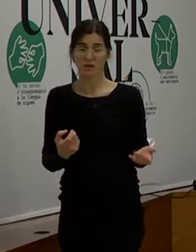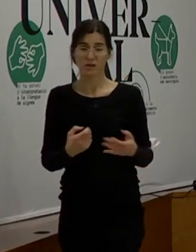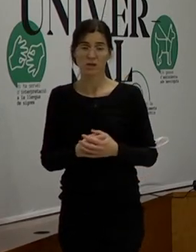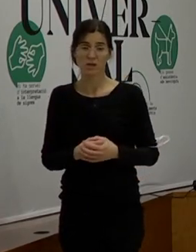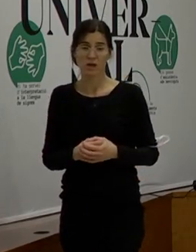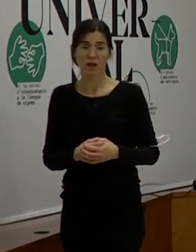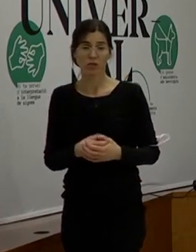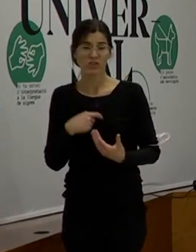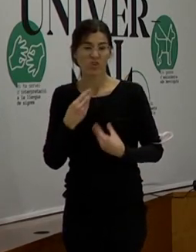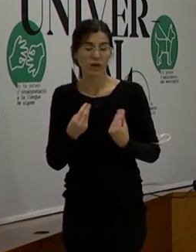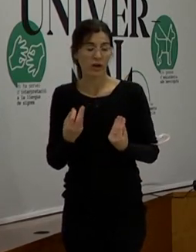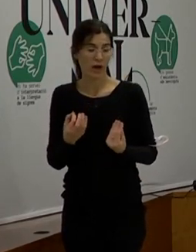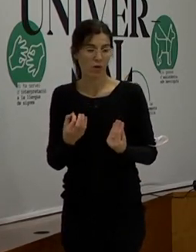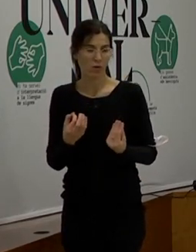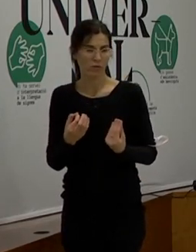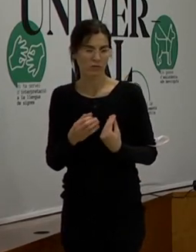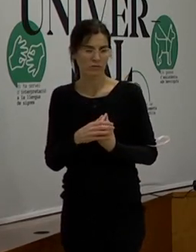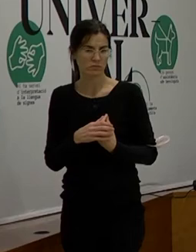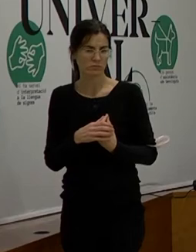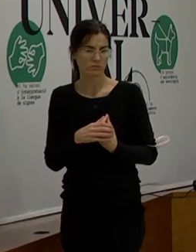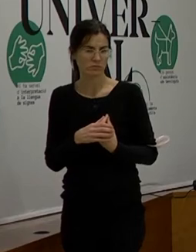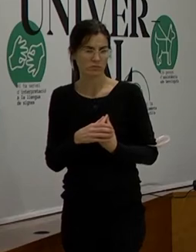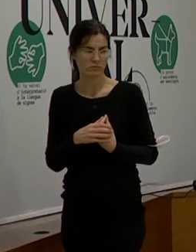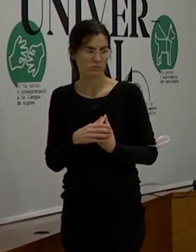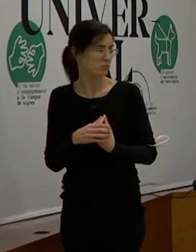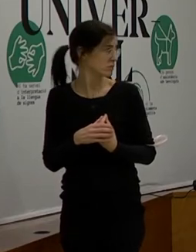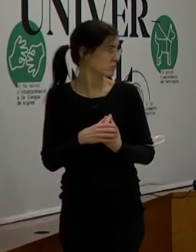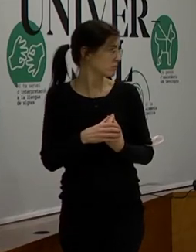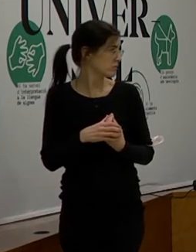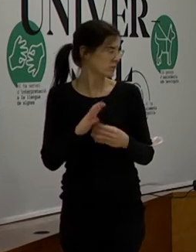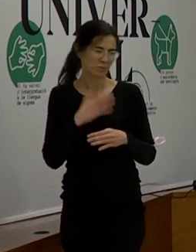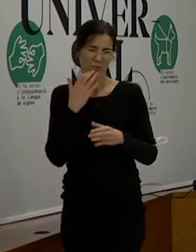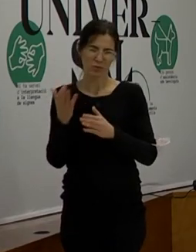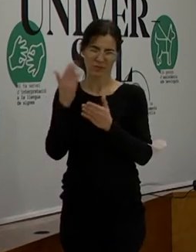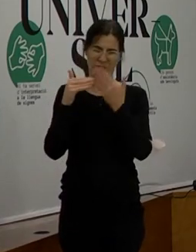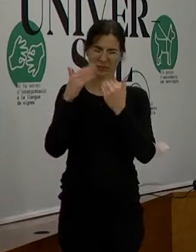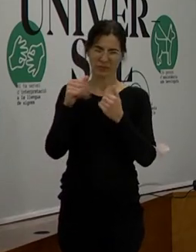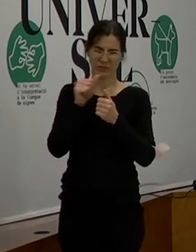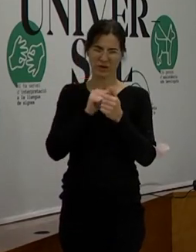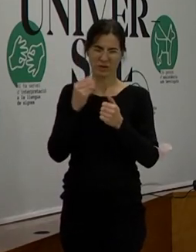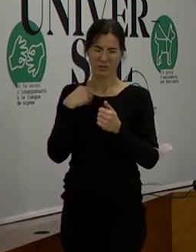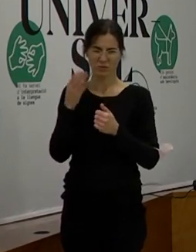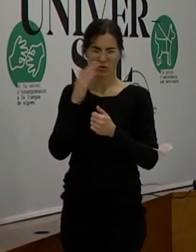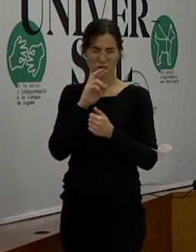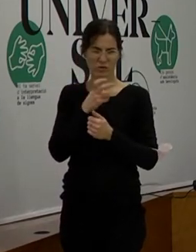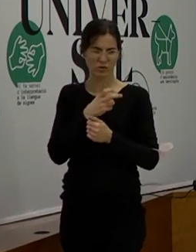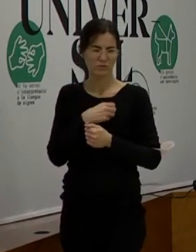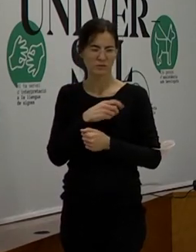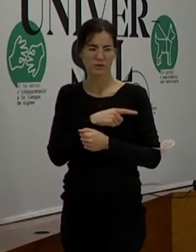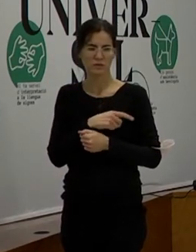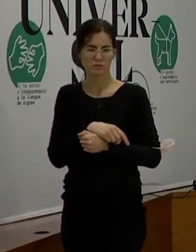Aleshores, ¿qué tengo que hacer para... Si puedes poner la anterior un momentito, la plaza de sala de aparcament,